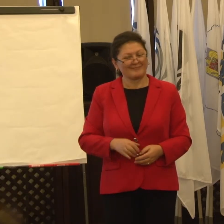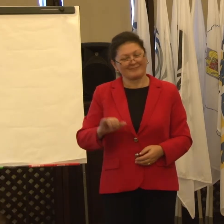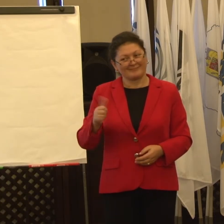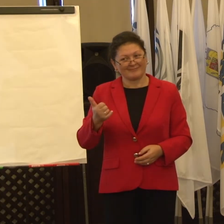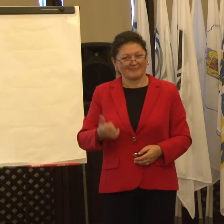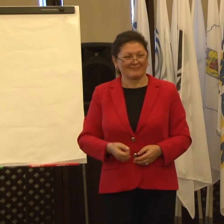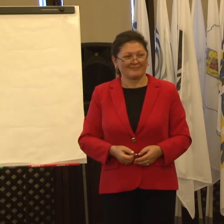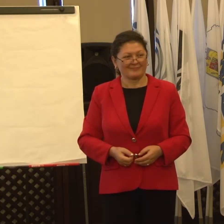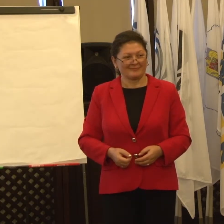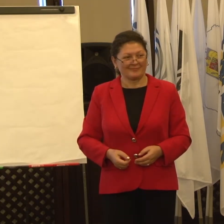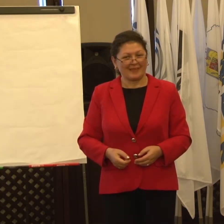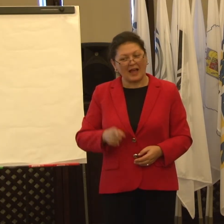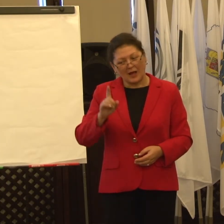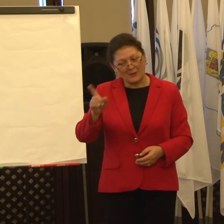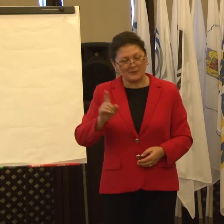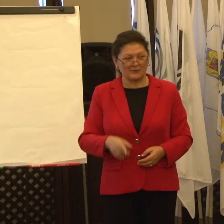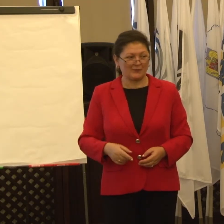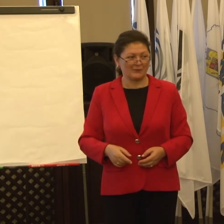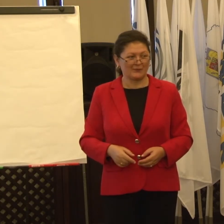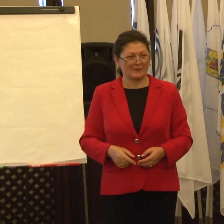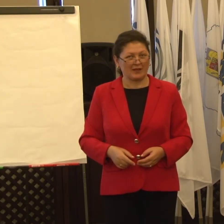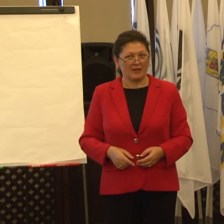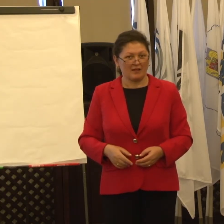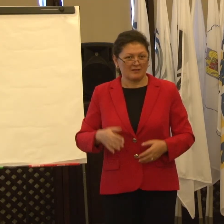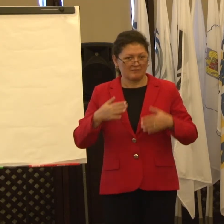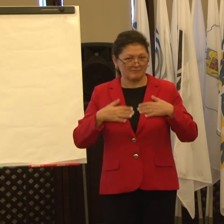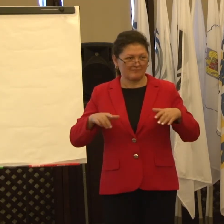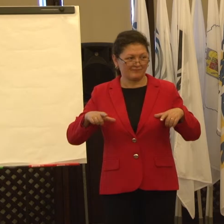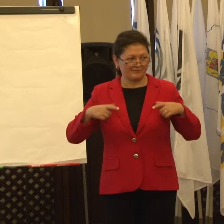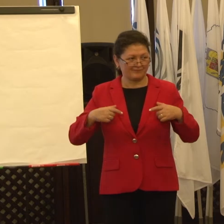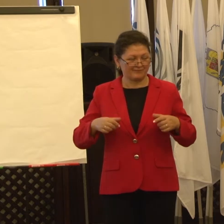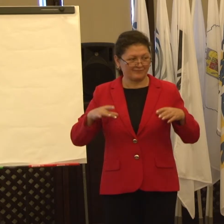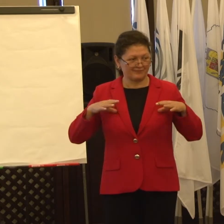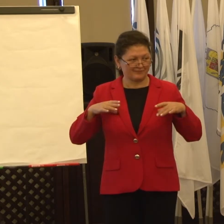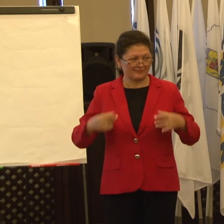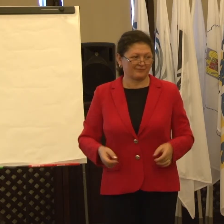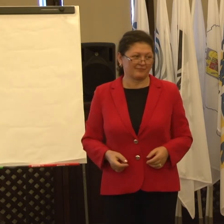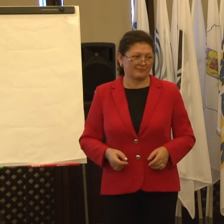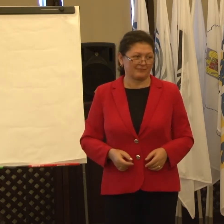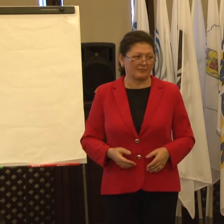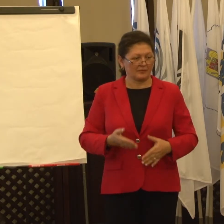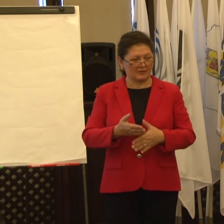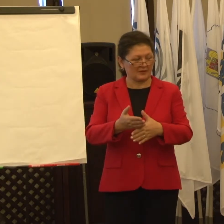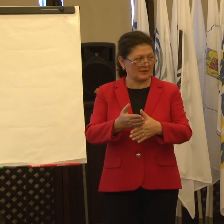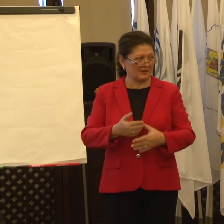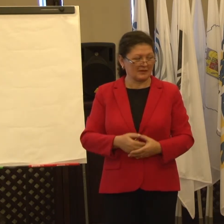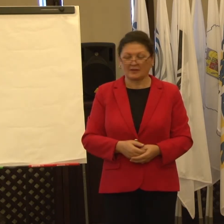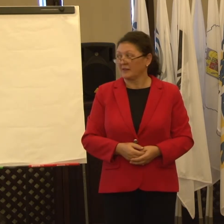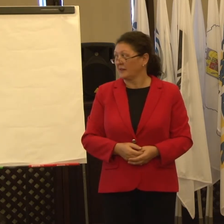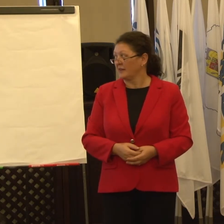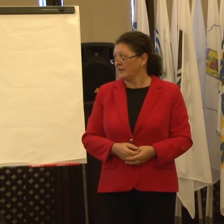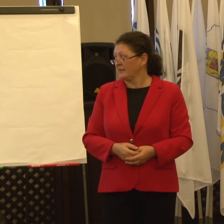experimenteze viața independentă cu ajutorul terapeuților.